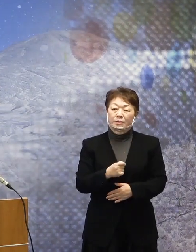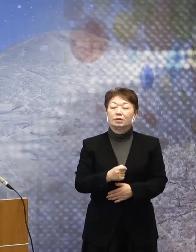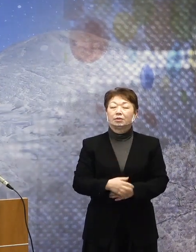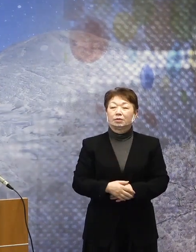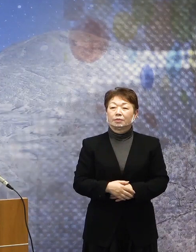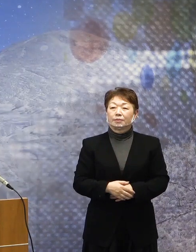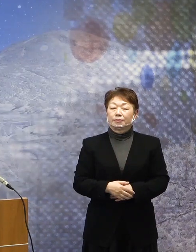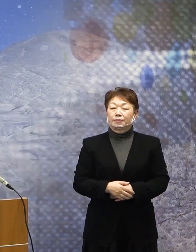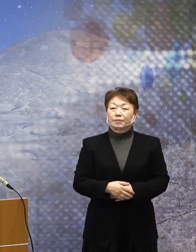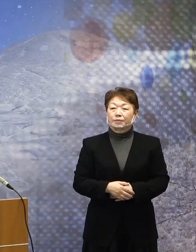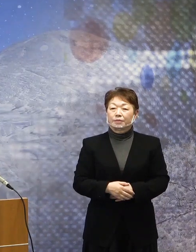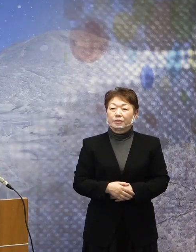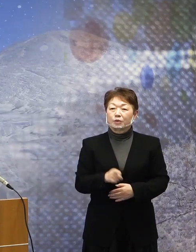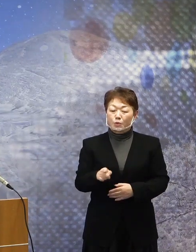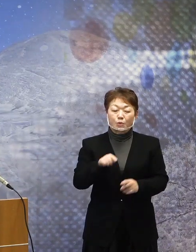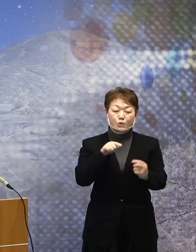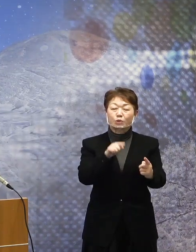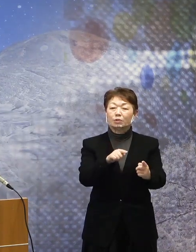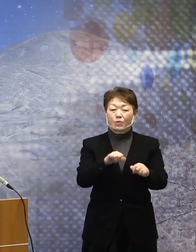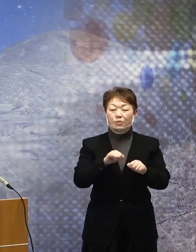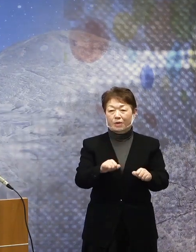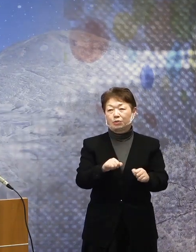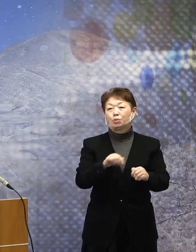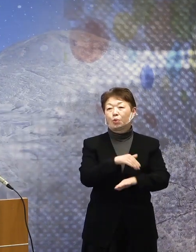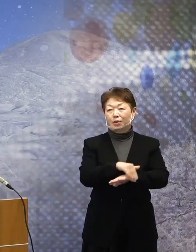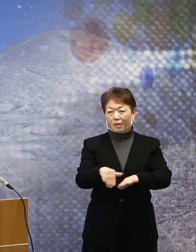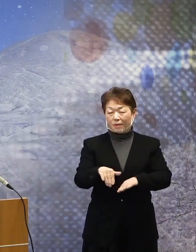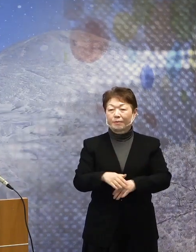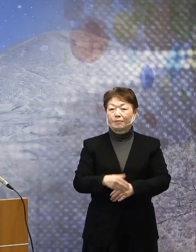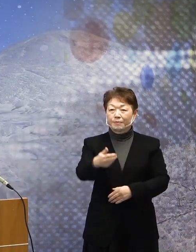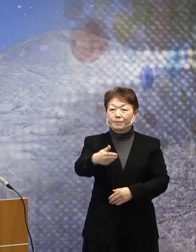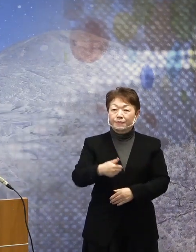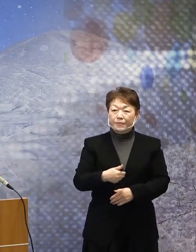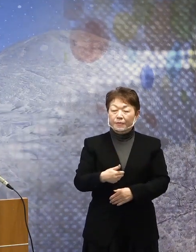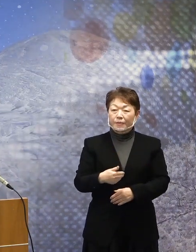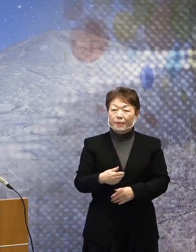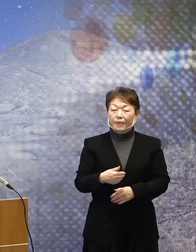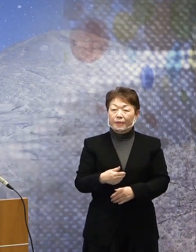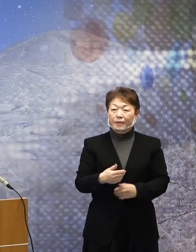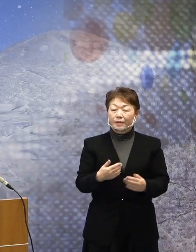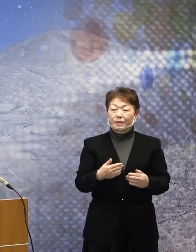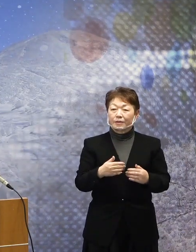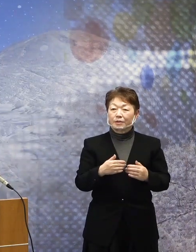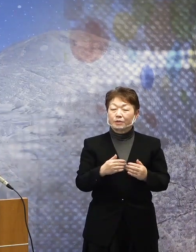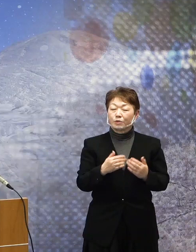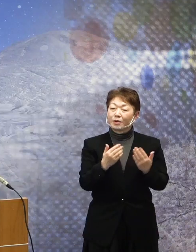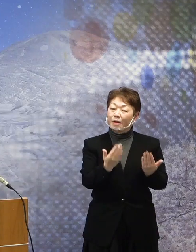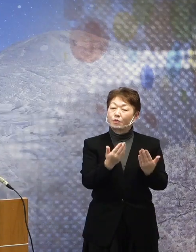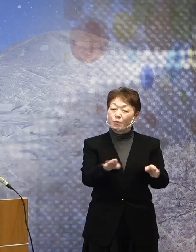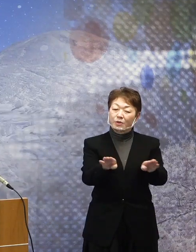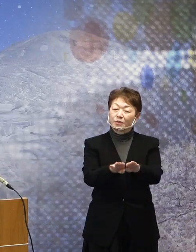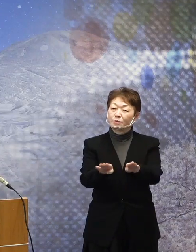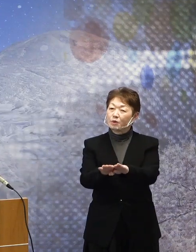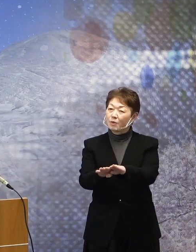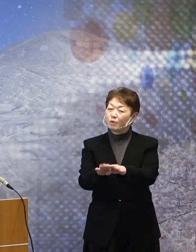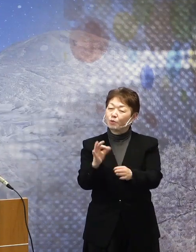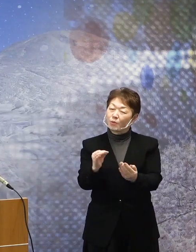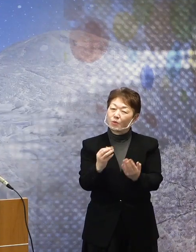思います。ただその措置もきちんと取らせていただきます。 全校休校というのがどのくらいあるとかってい